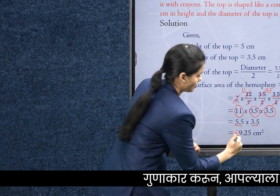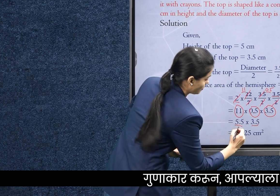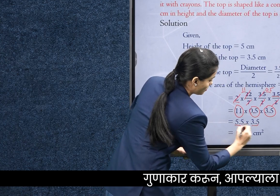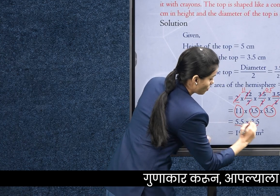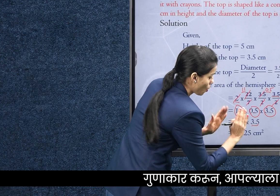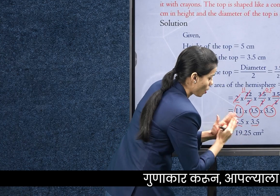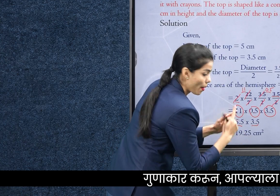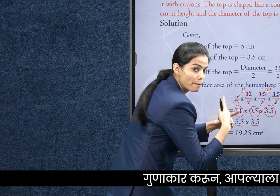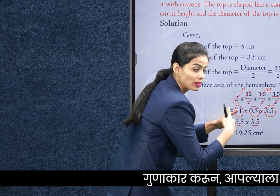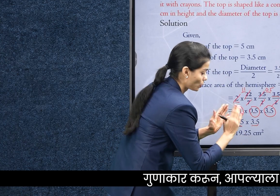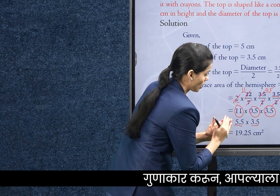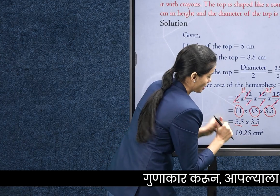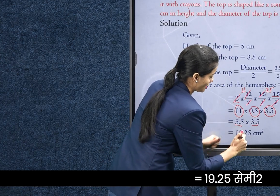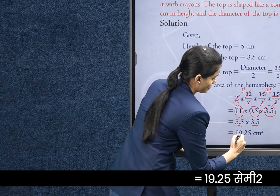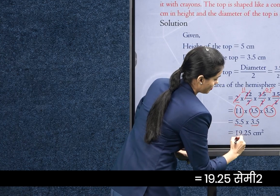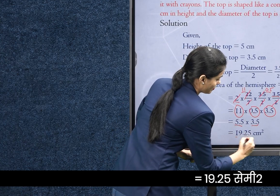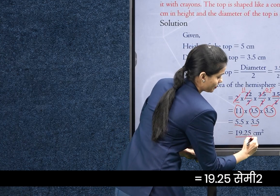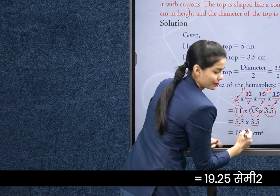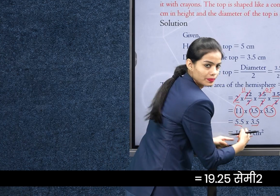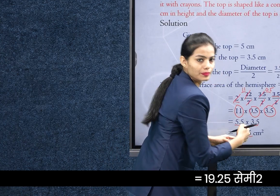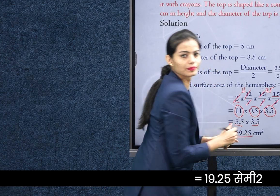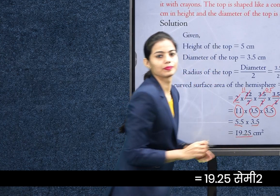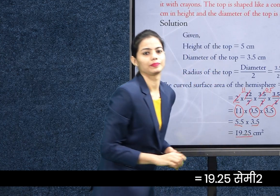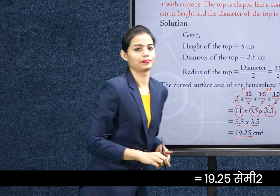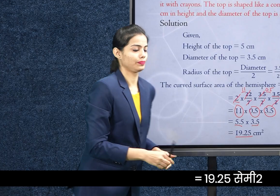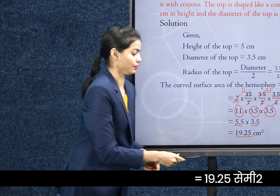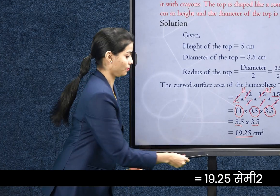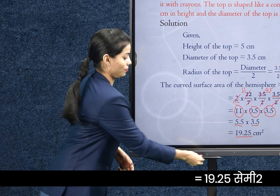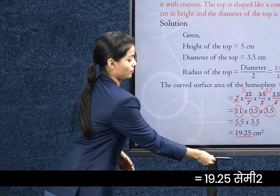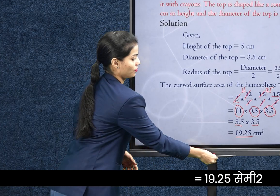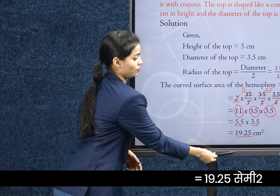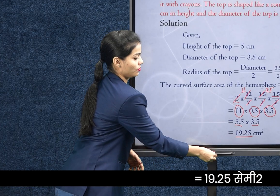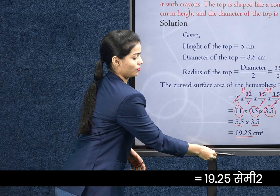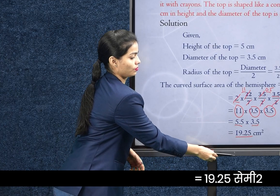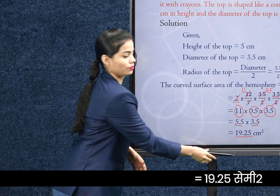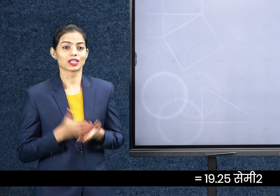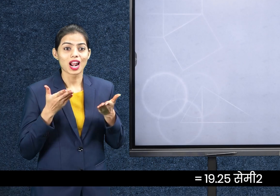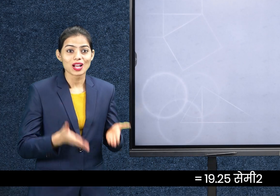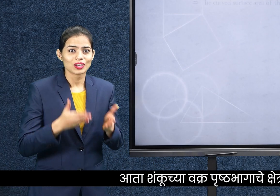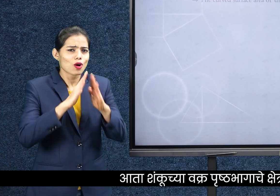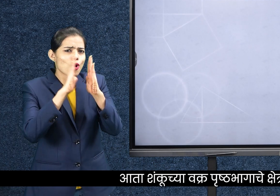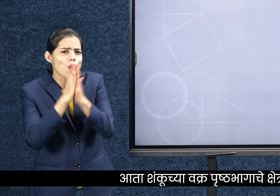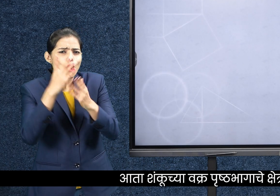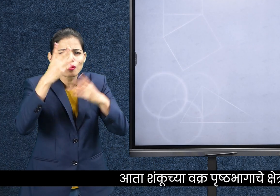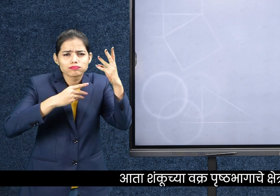गुणाकार करून आपल्याला मिळते बरोबर 19.25 सेंटीमीटरचा वर्ग. आता शंकूच्या